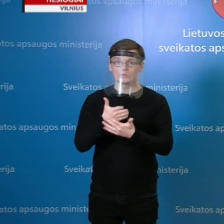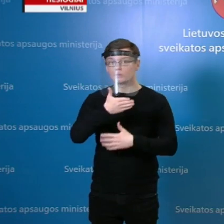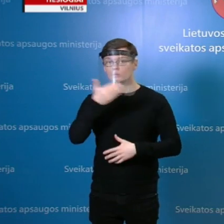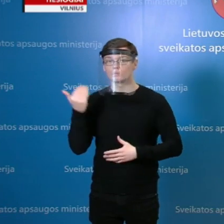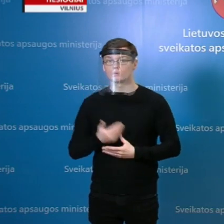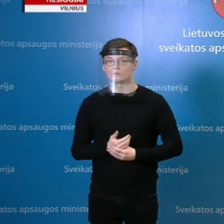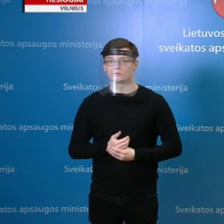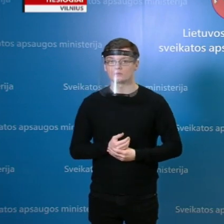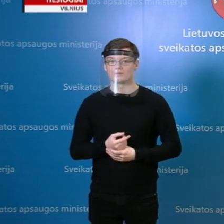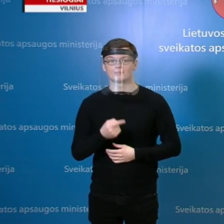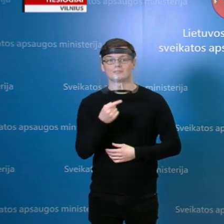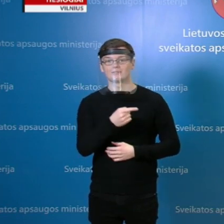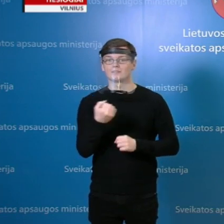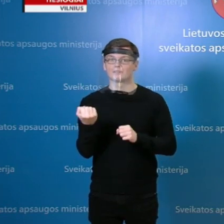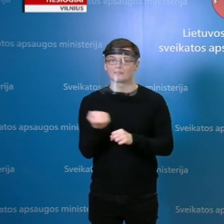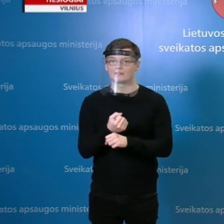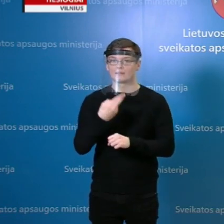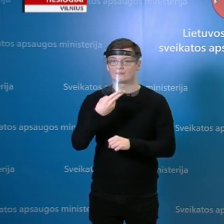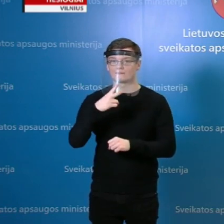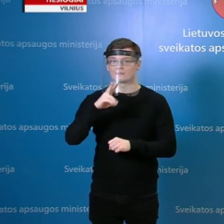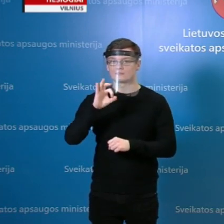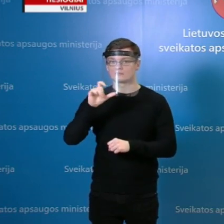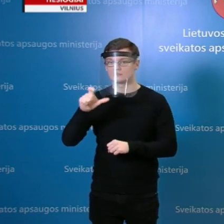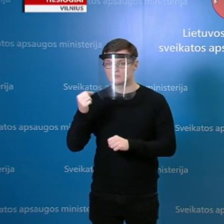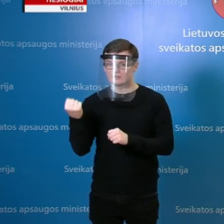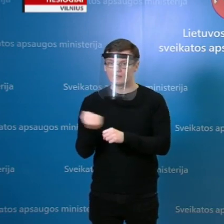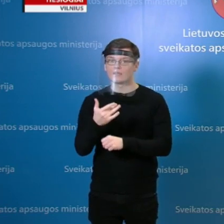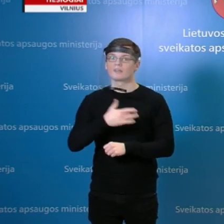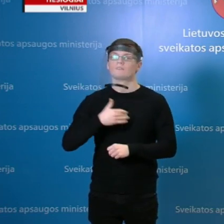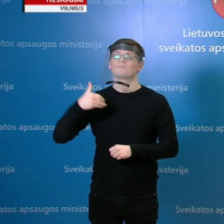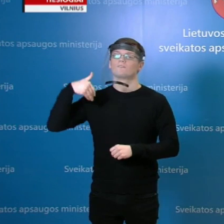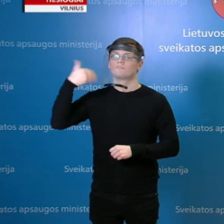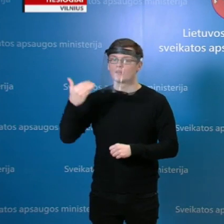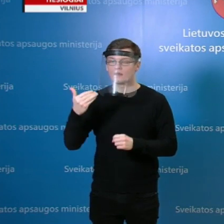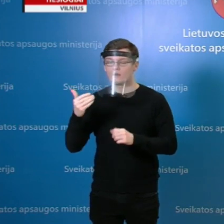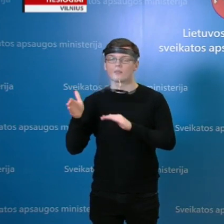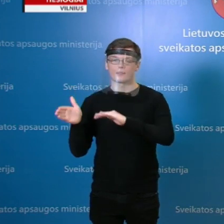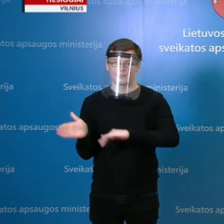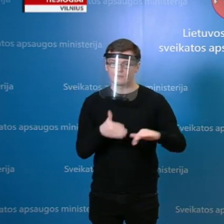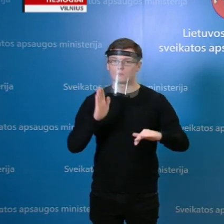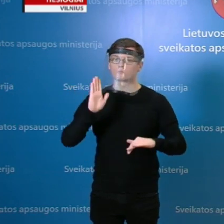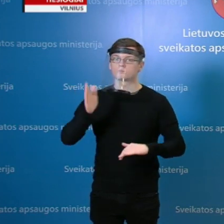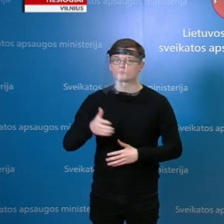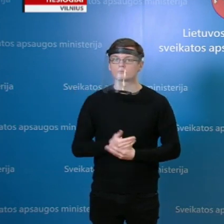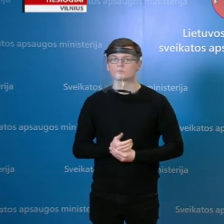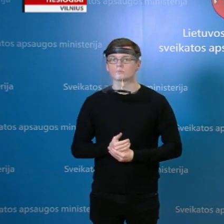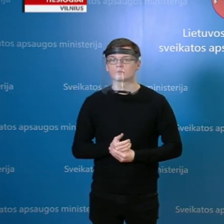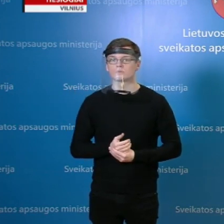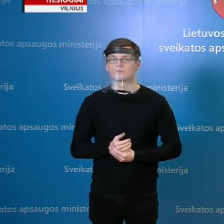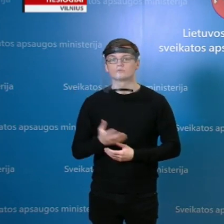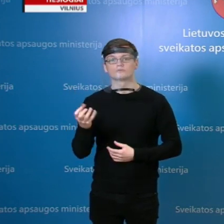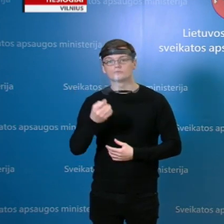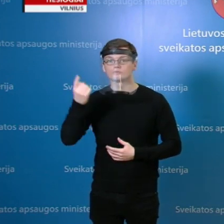Nacionaliniam visuomenės sveikatos centrui. Nacionaliniam sveikatos centrui. Tai gal vėliau truputėlį prie šito klausimo grįšime. Nerijau, dar klausimų ministrui